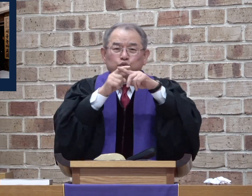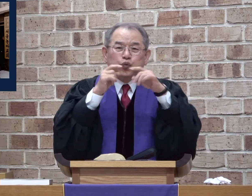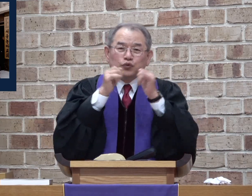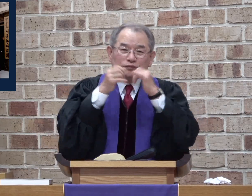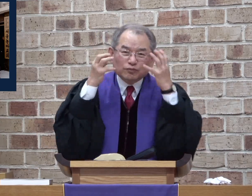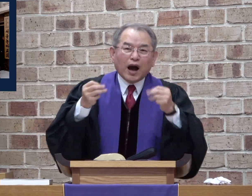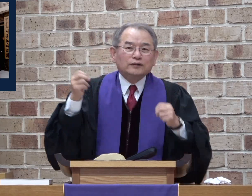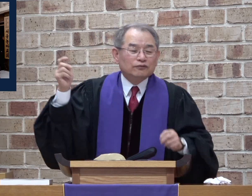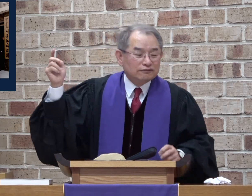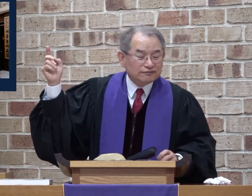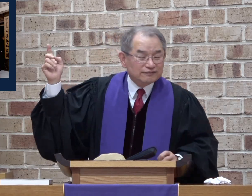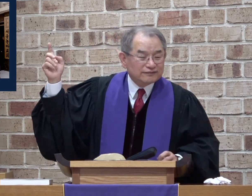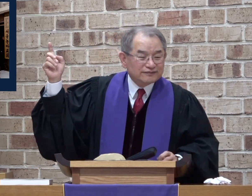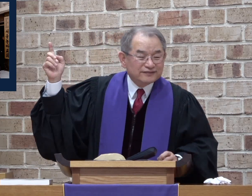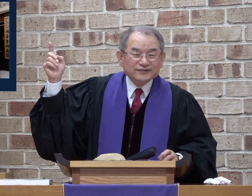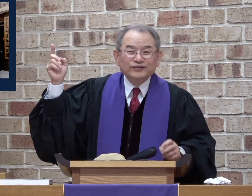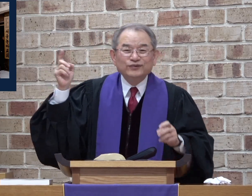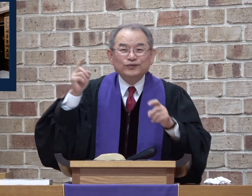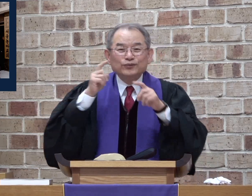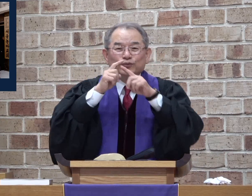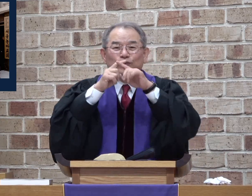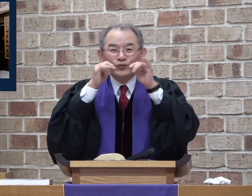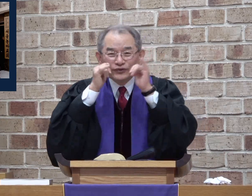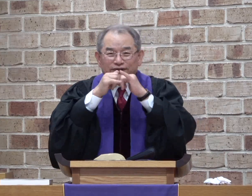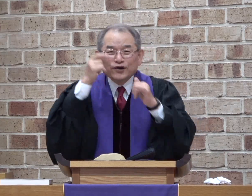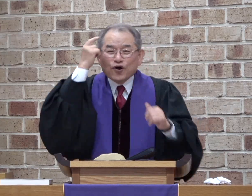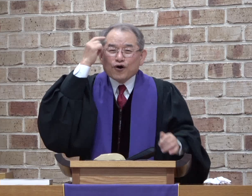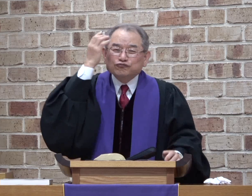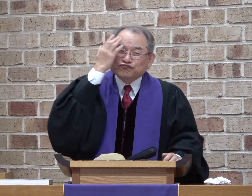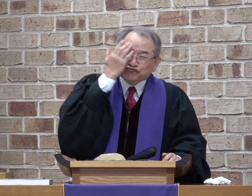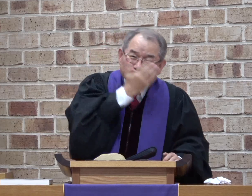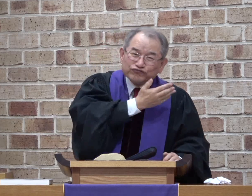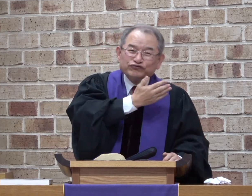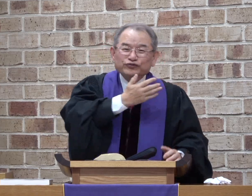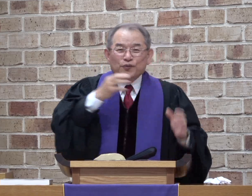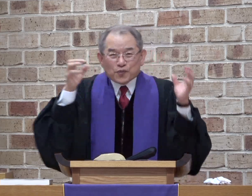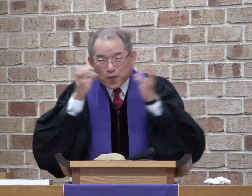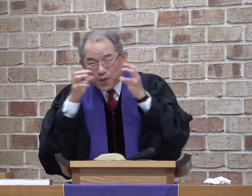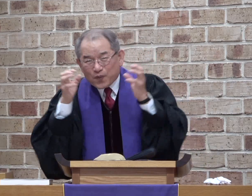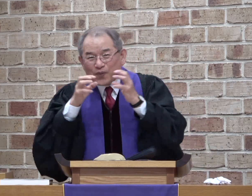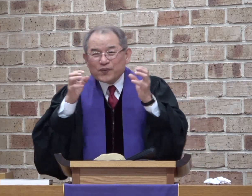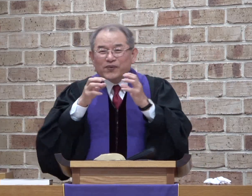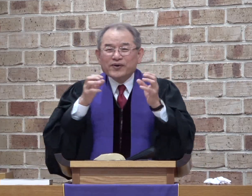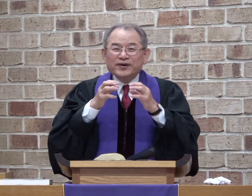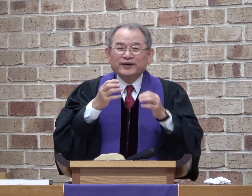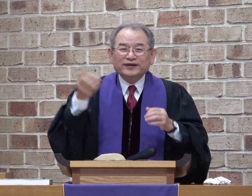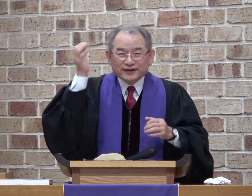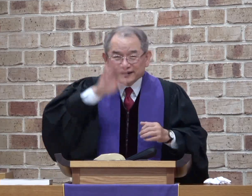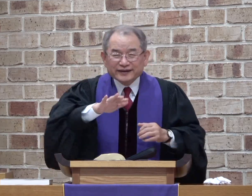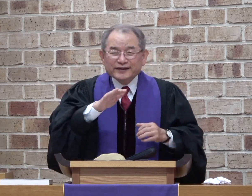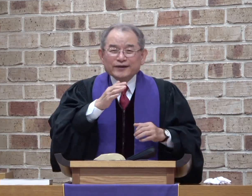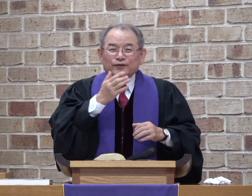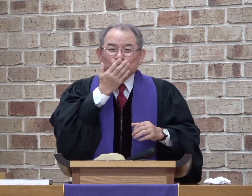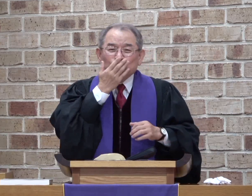교회 장소를 빌려서 전세로 빌려서 옮겨 다니는 동안 많은 학생들이